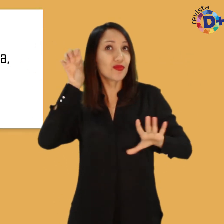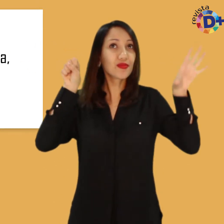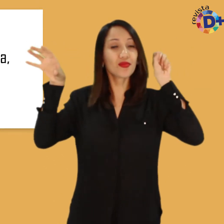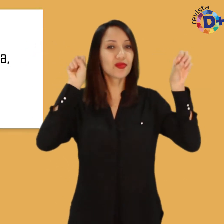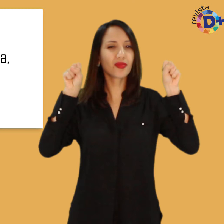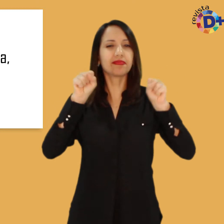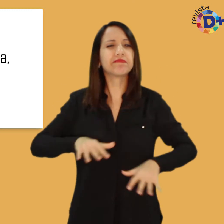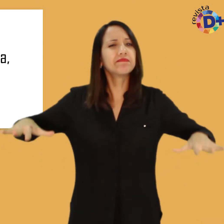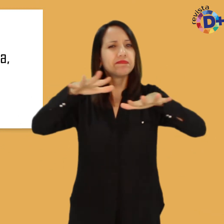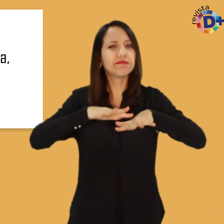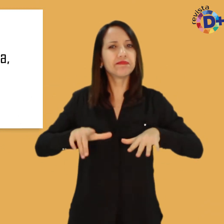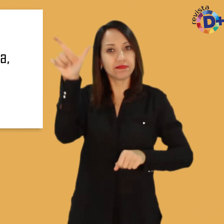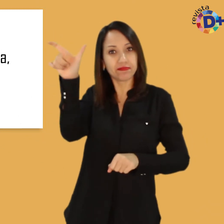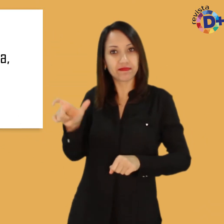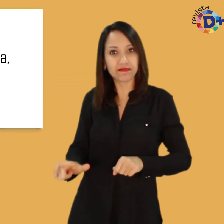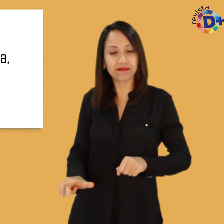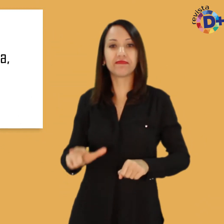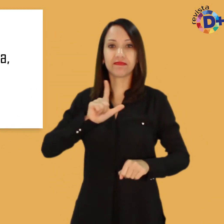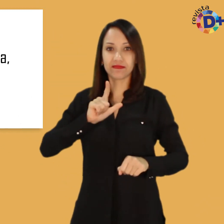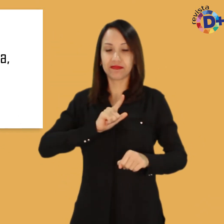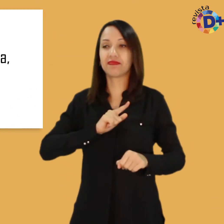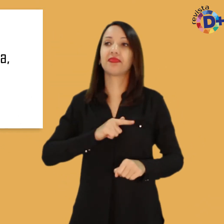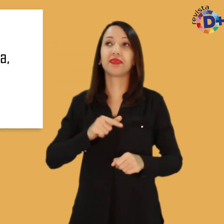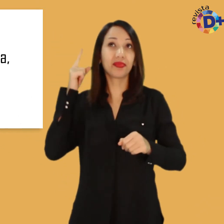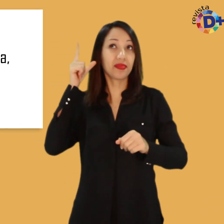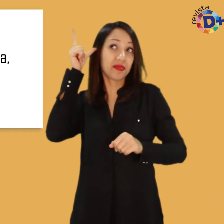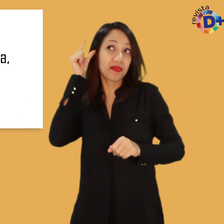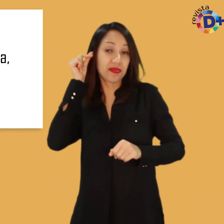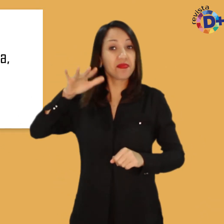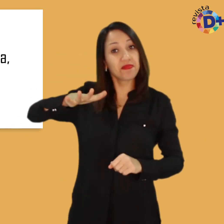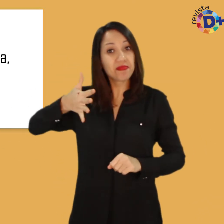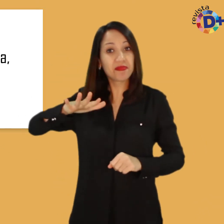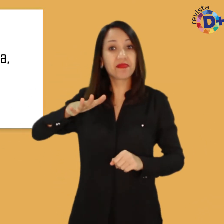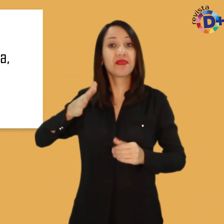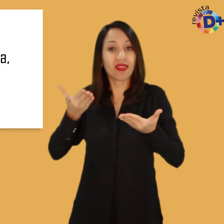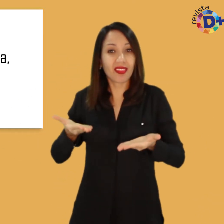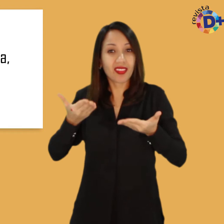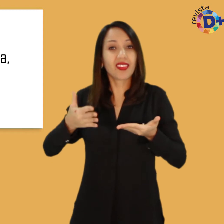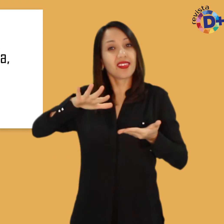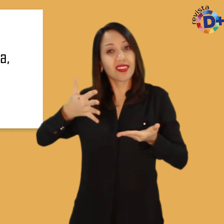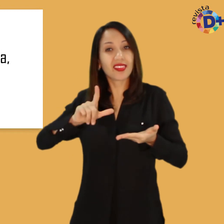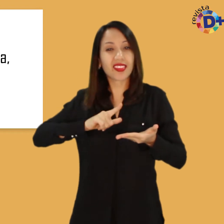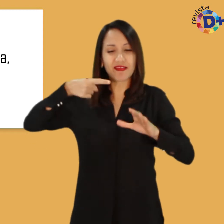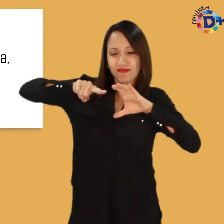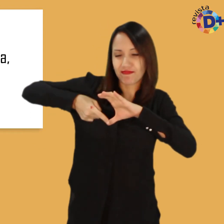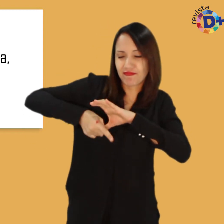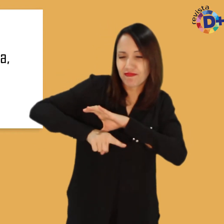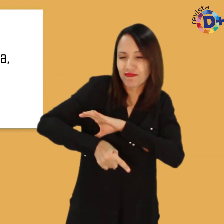Geralmente, o indivíduo é classificado com perda leve, moderada, severa e profunda.